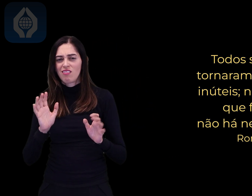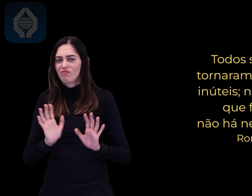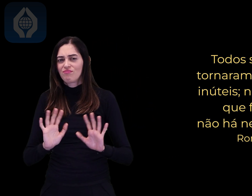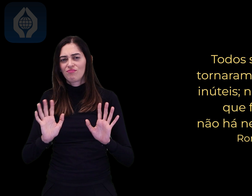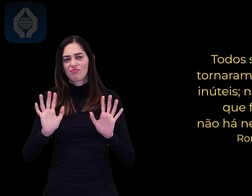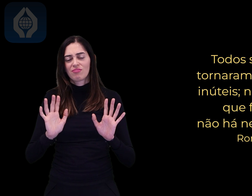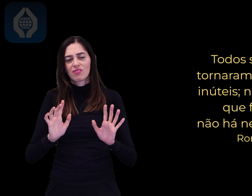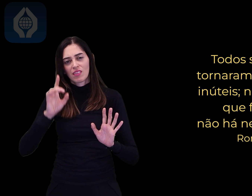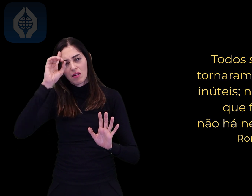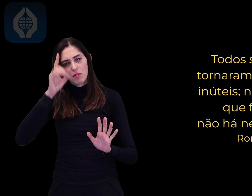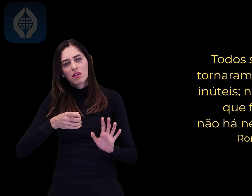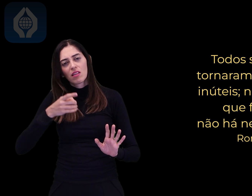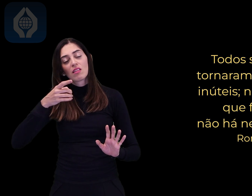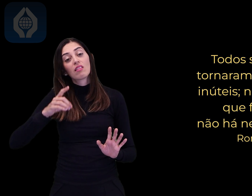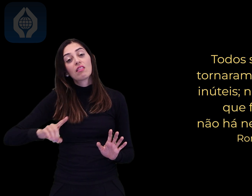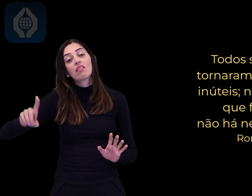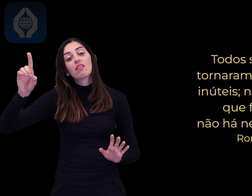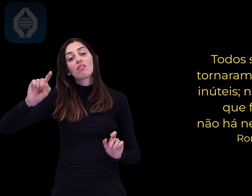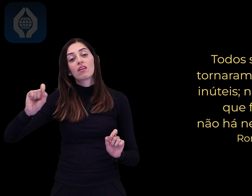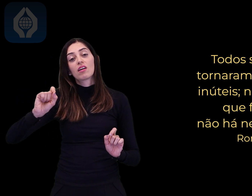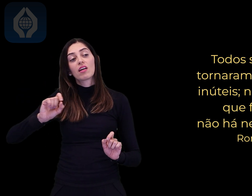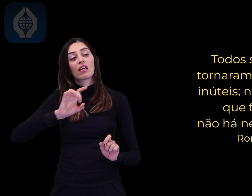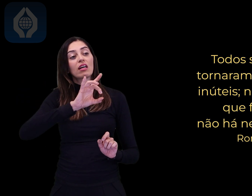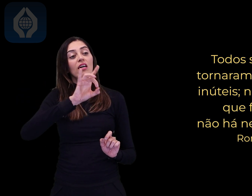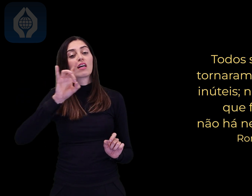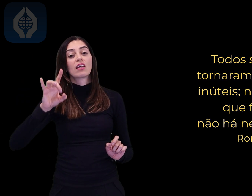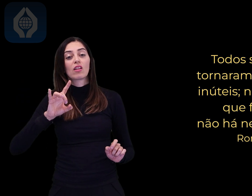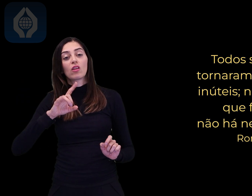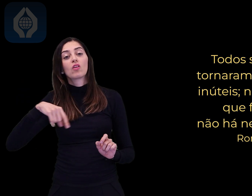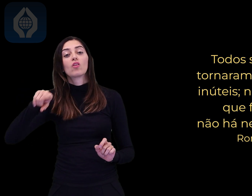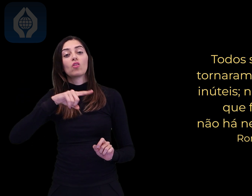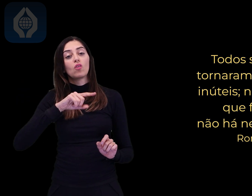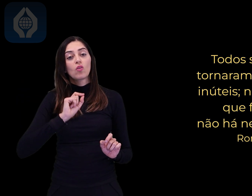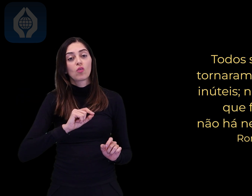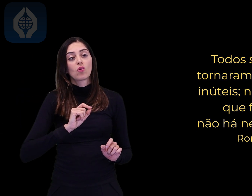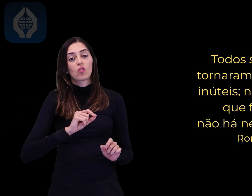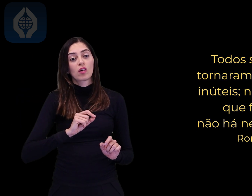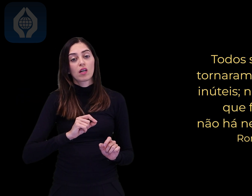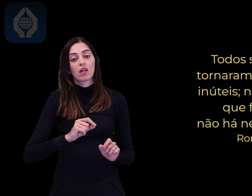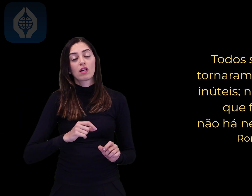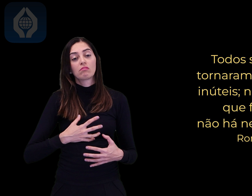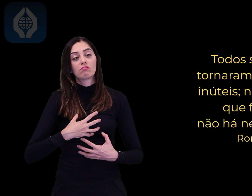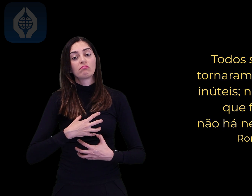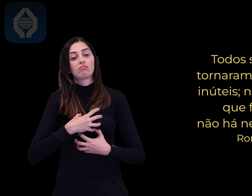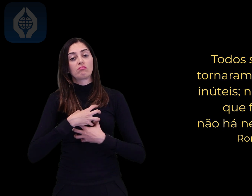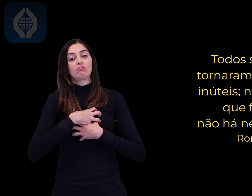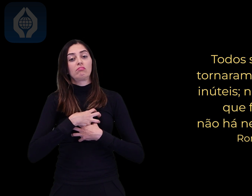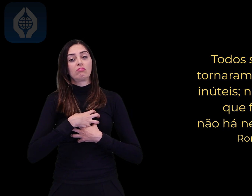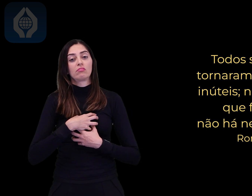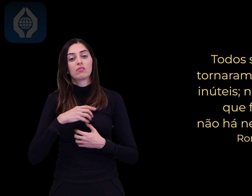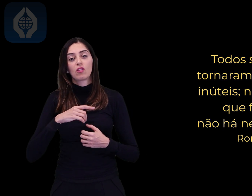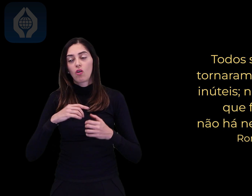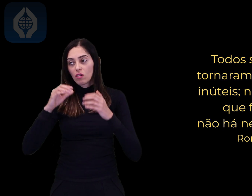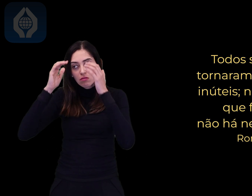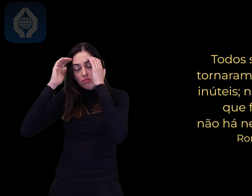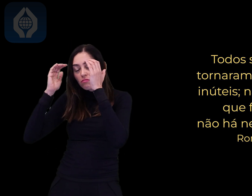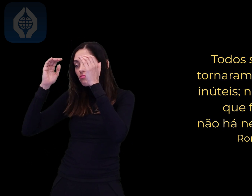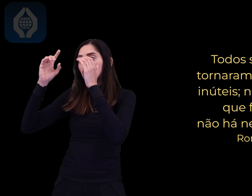os mandamentos de Deus, Ele quer que cada um de nós admita que fez coisa que Ele odeia, que somos incapazes de obedecer a seus